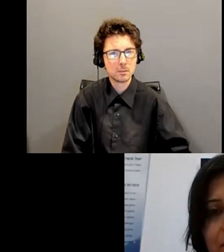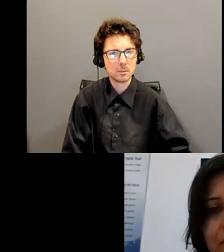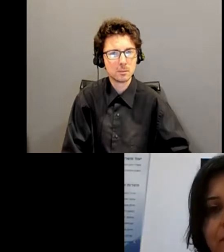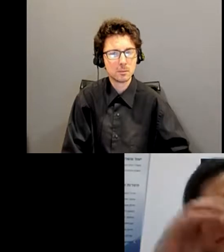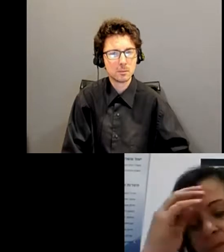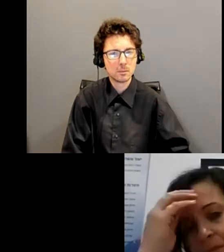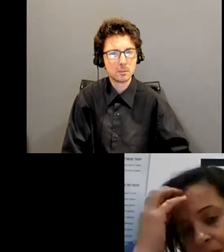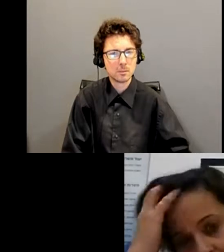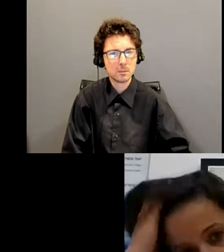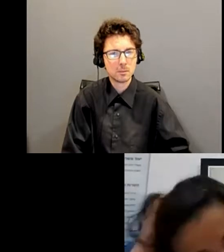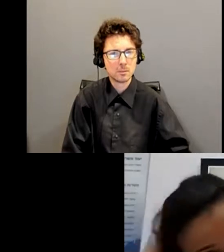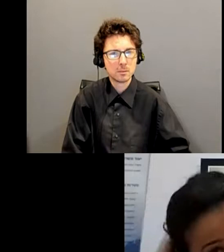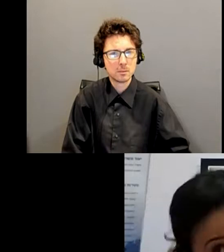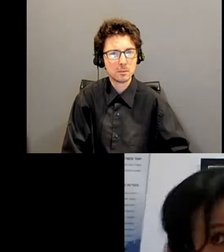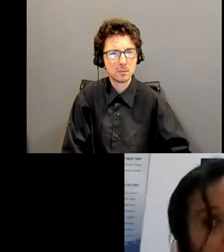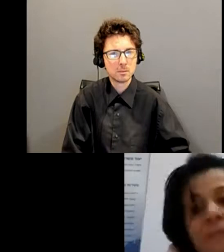أتاحت الفرقة لي